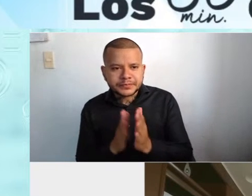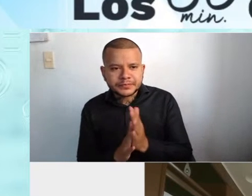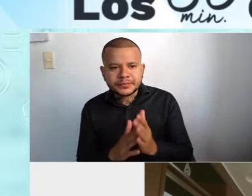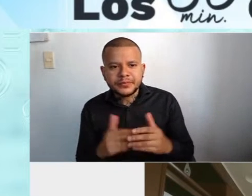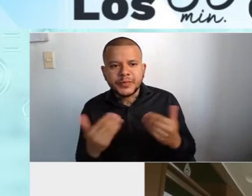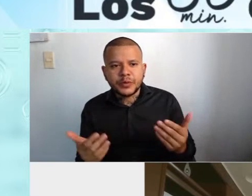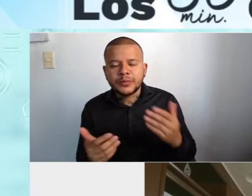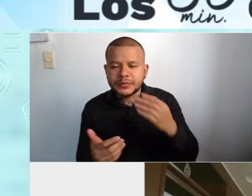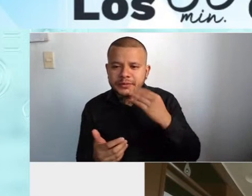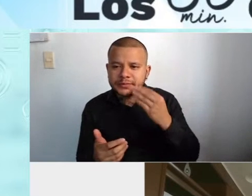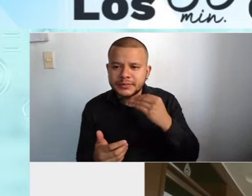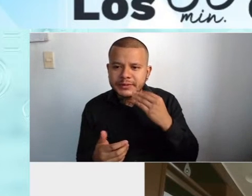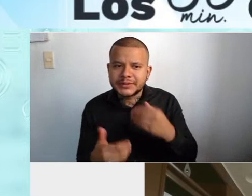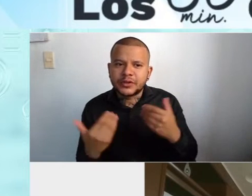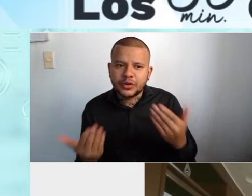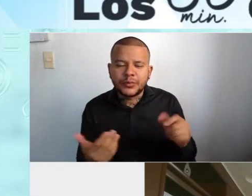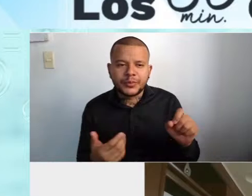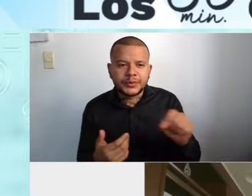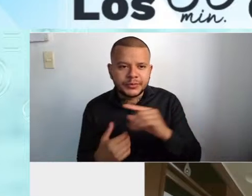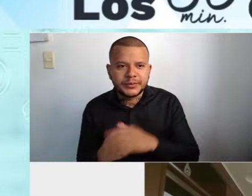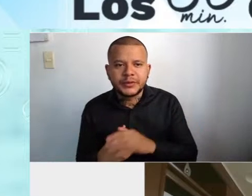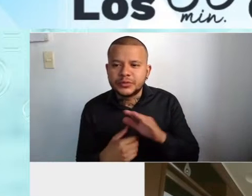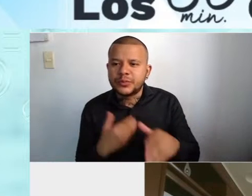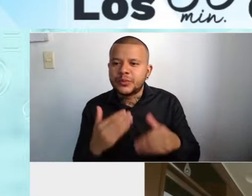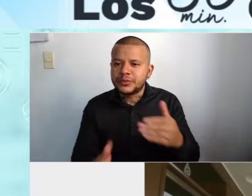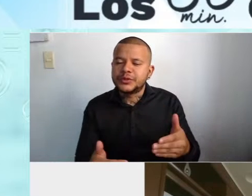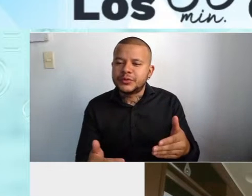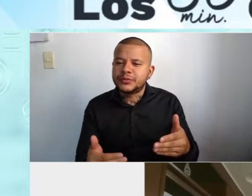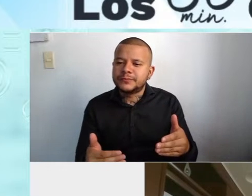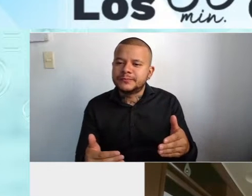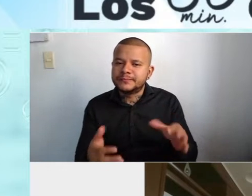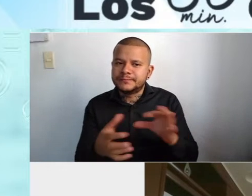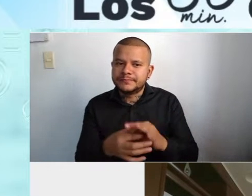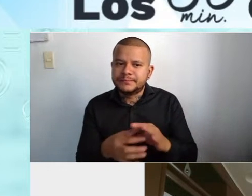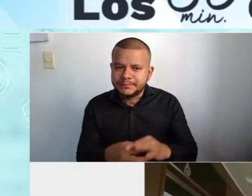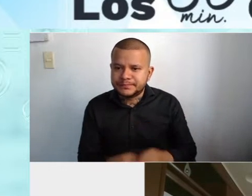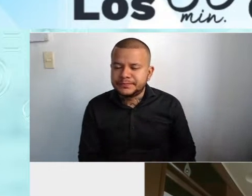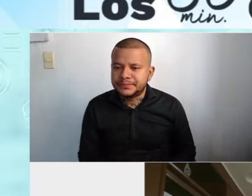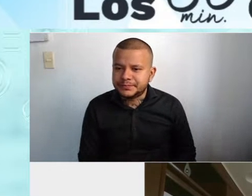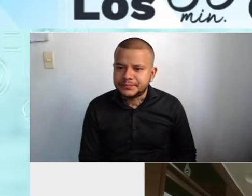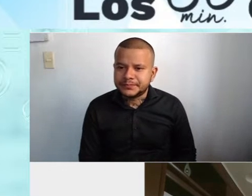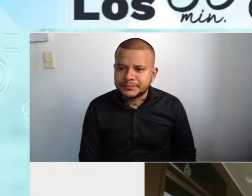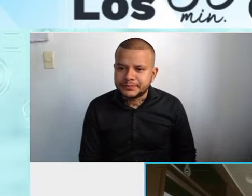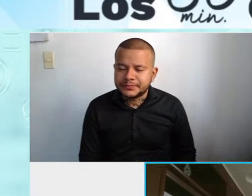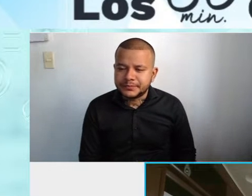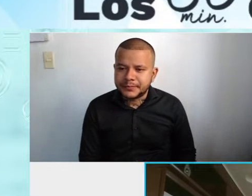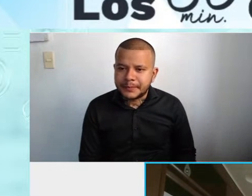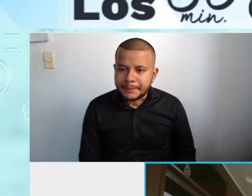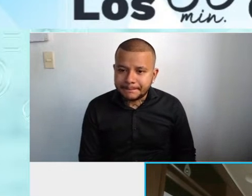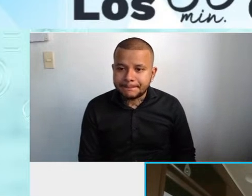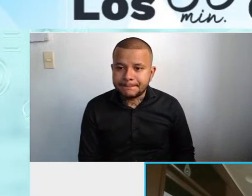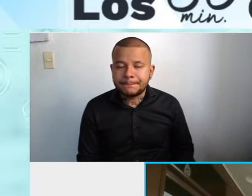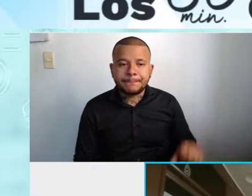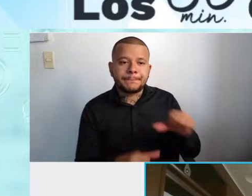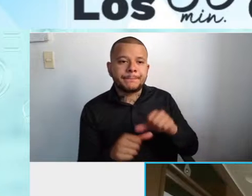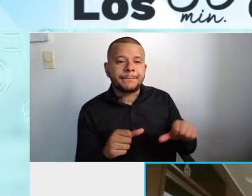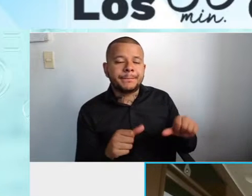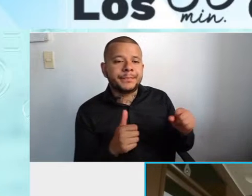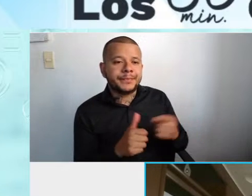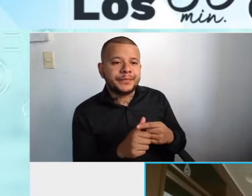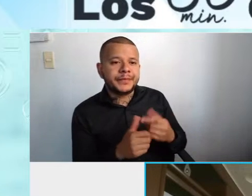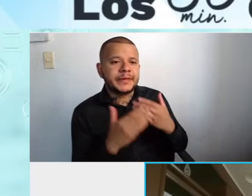sido esas experiencias en los procesos de articulación. Bueno, pues no, primero muchas gracias por la invitación